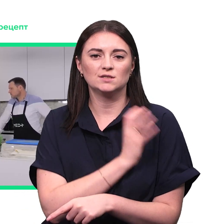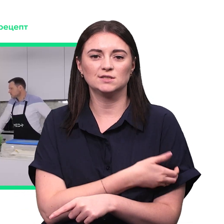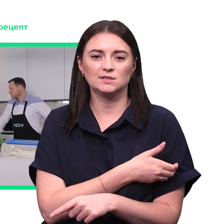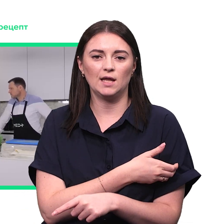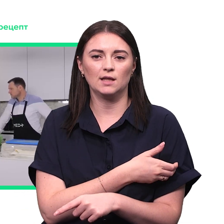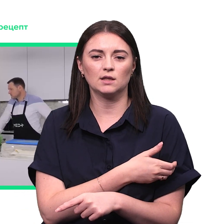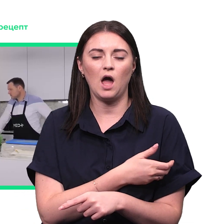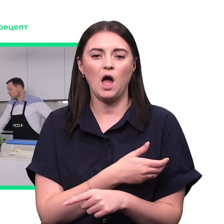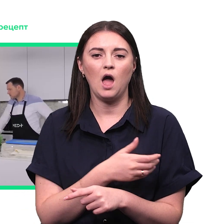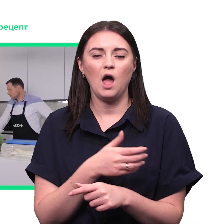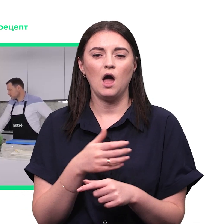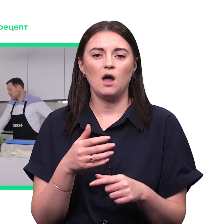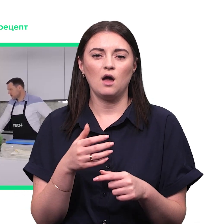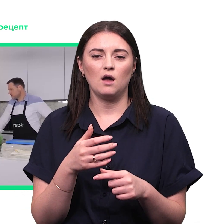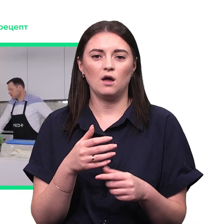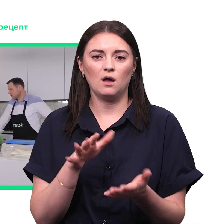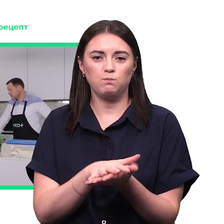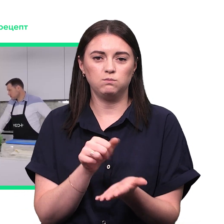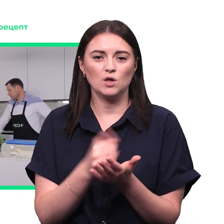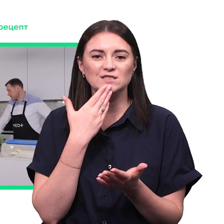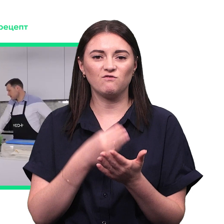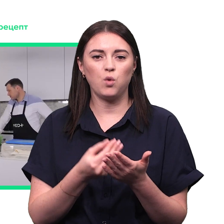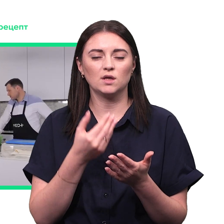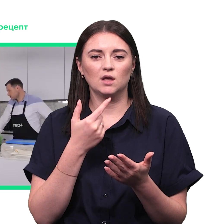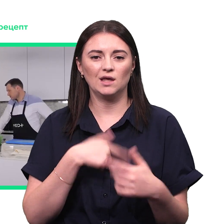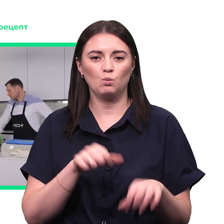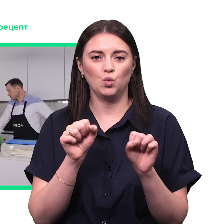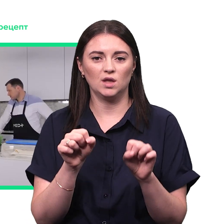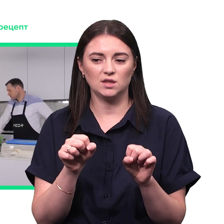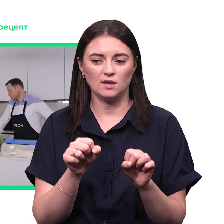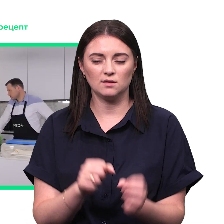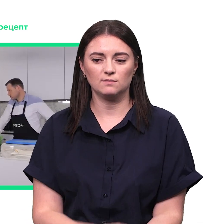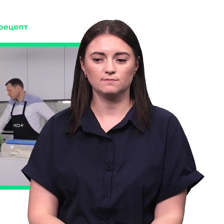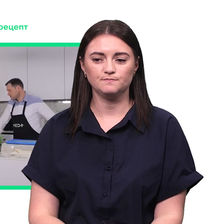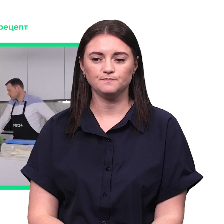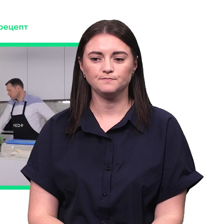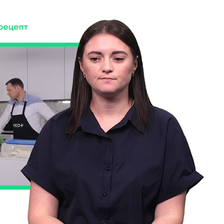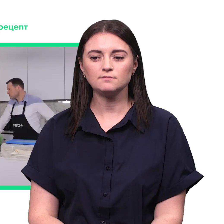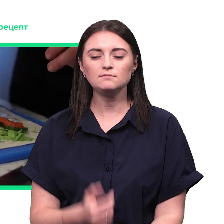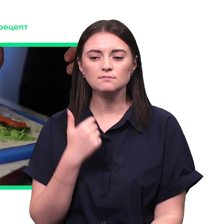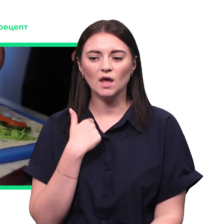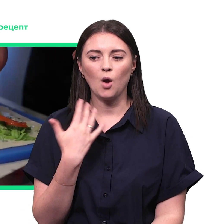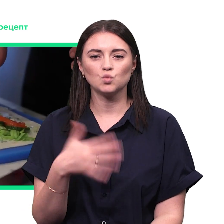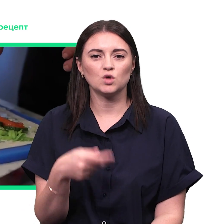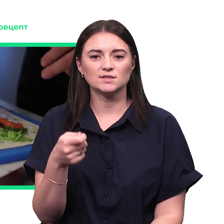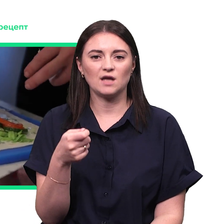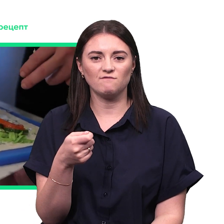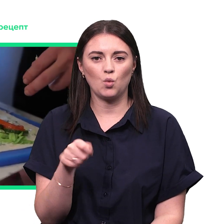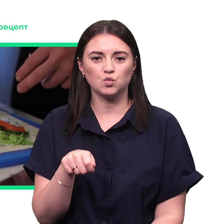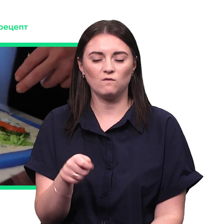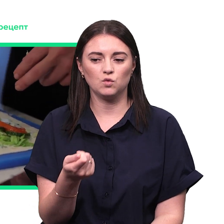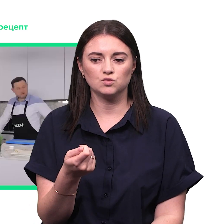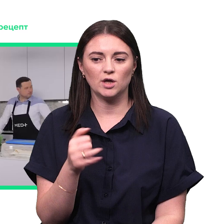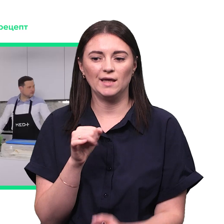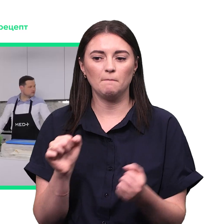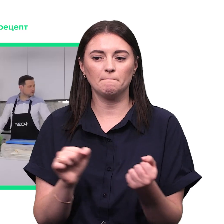свой иммунитет. Помидор. Еще осталось. Помидор и собственное мясо. Я включил сковородку уже. Угу. И